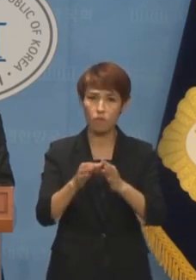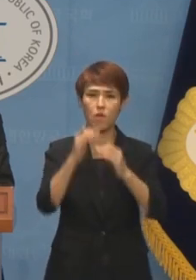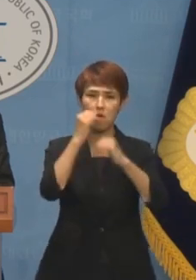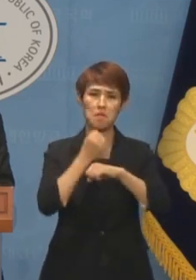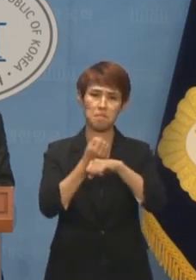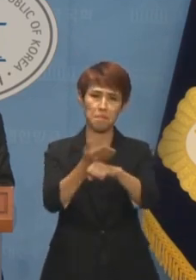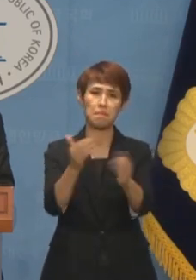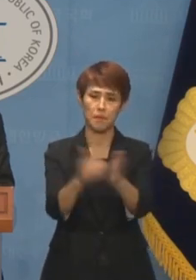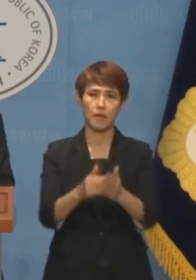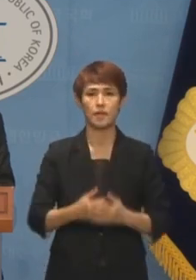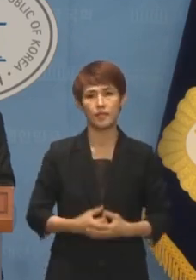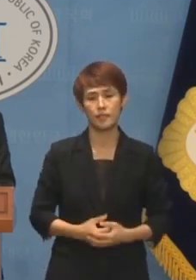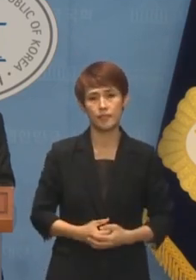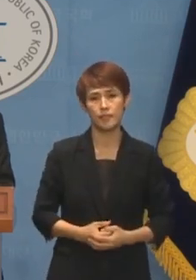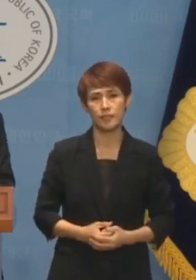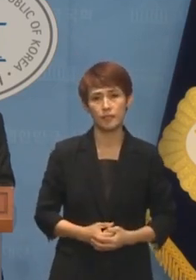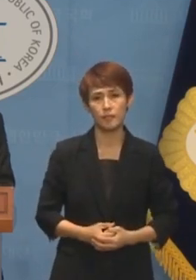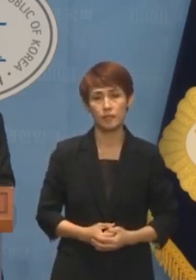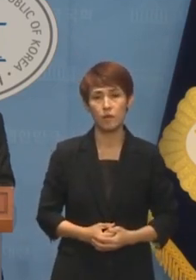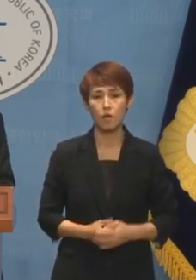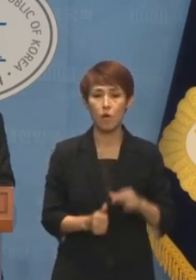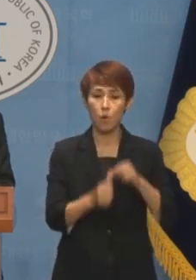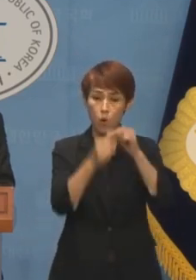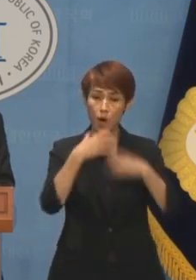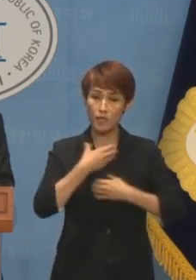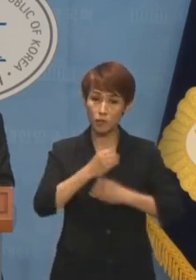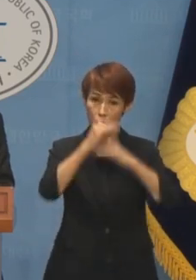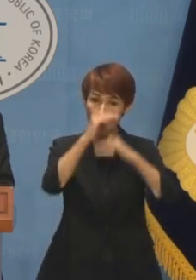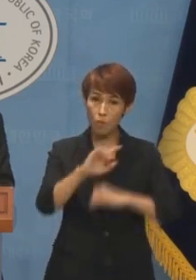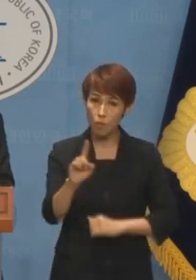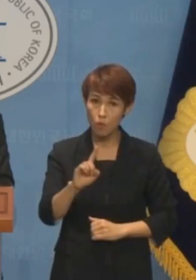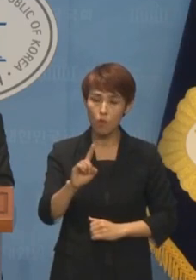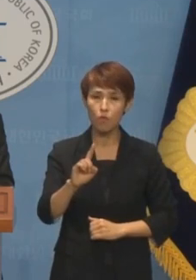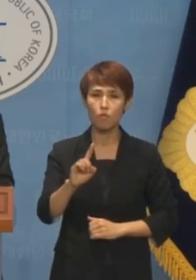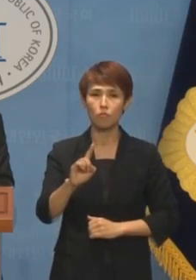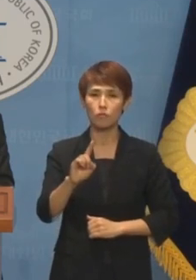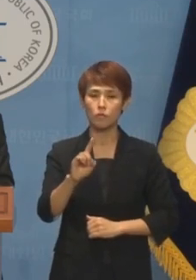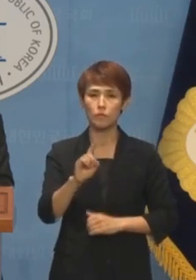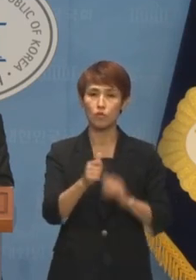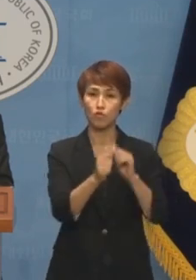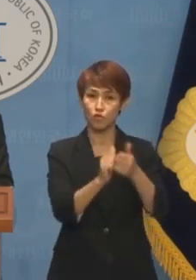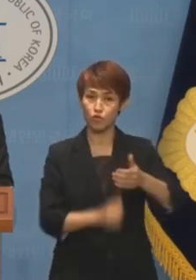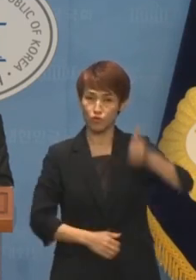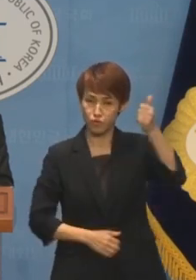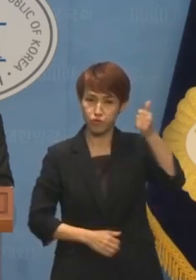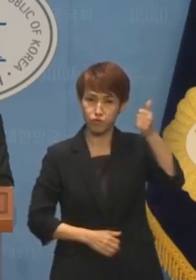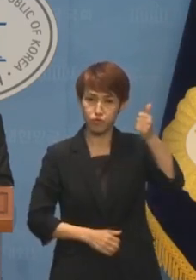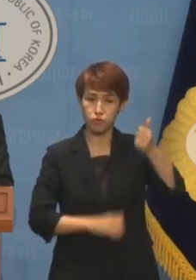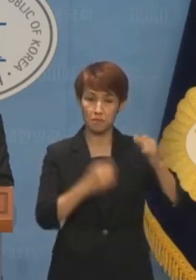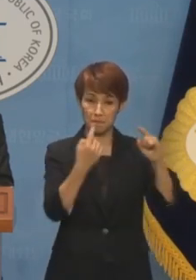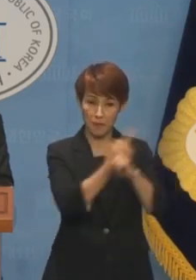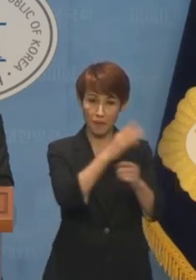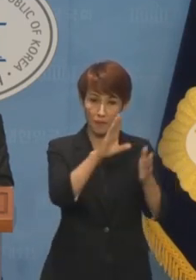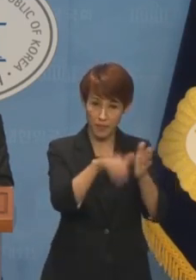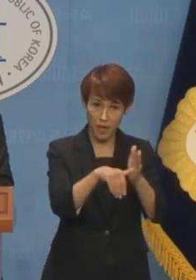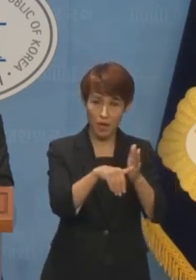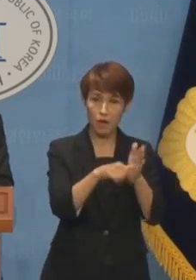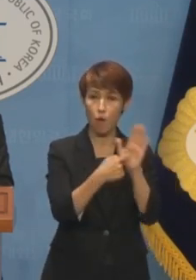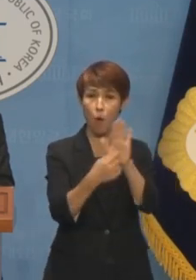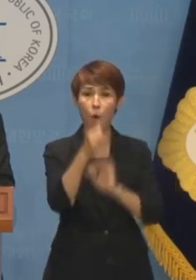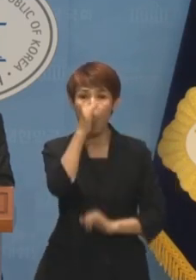합니다. 통상 고용 안정성은 최대 주주 변경이 현실화된 단계에서 언급된다는